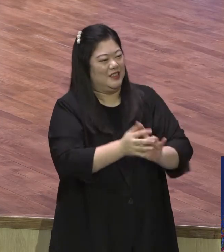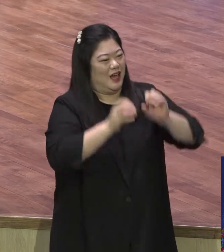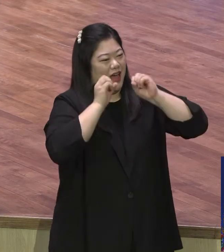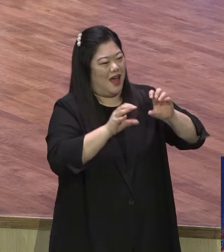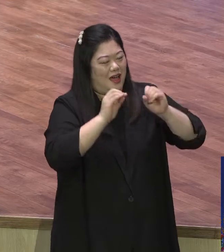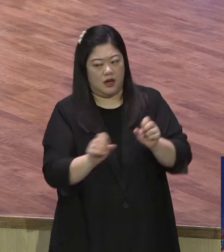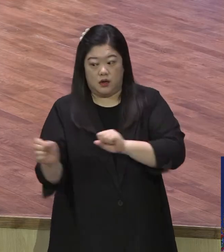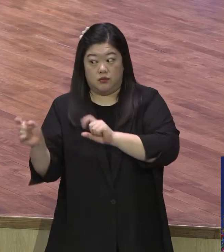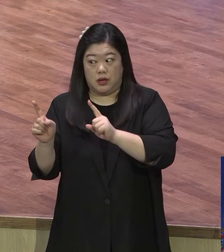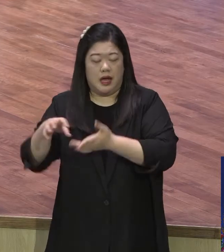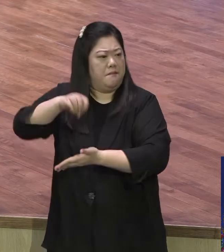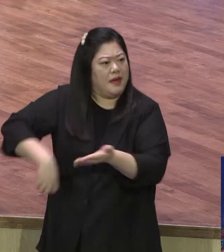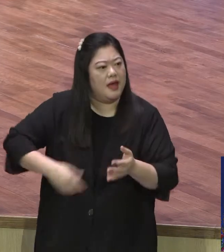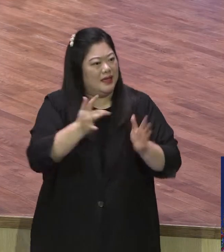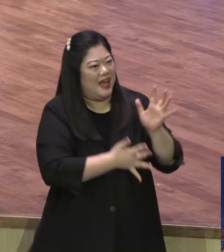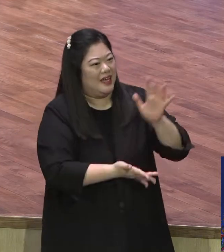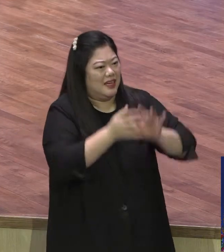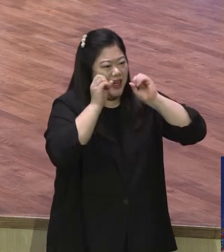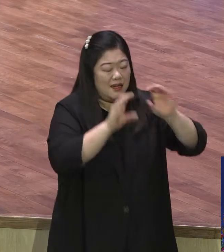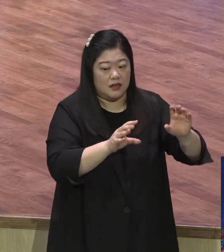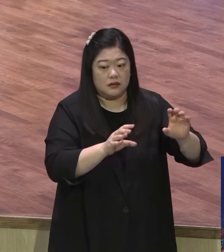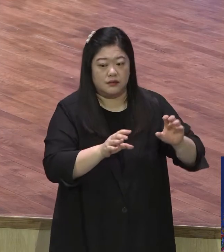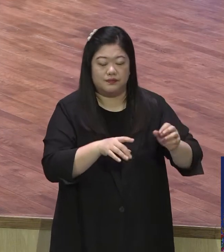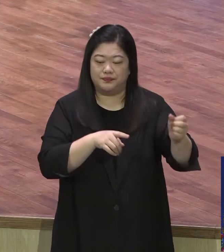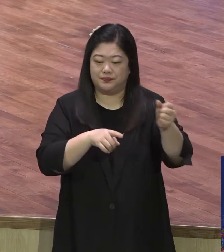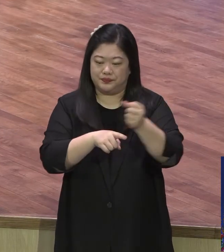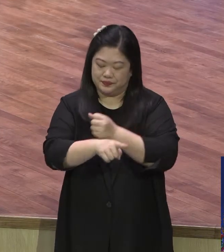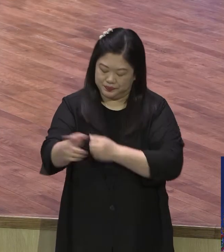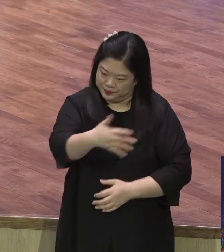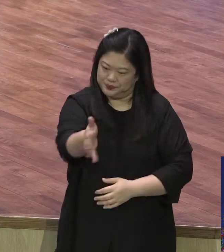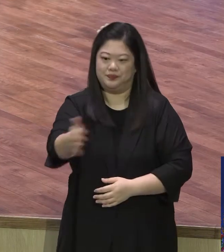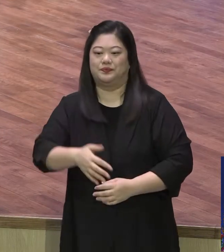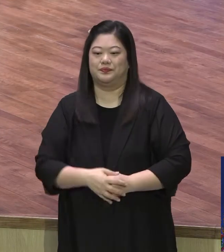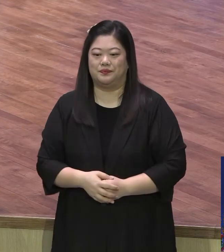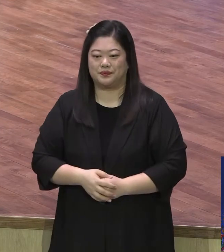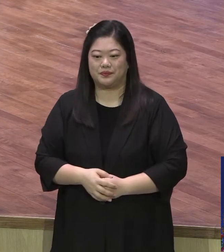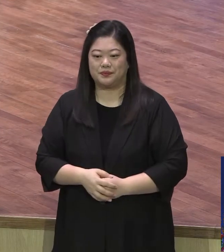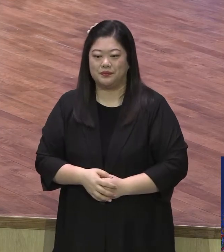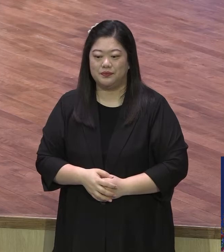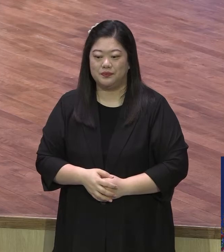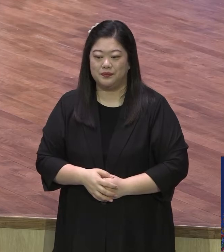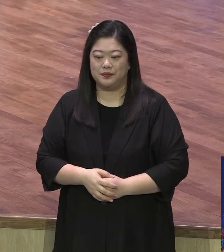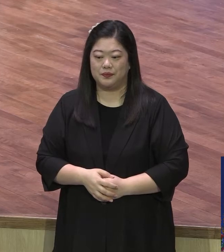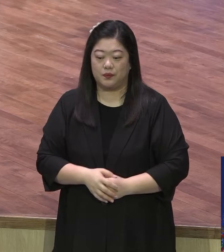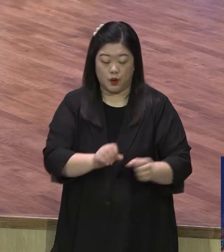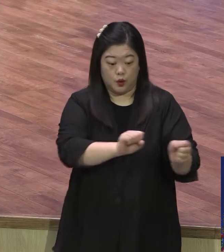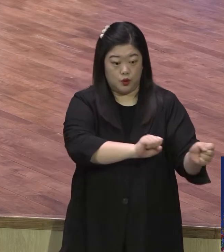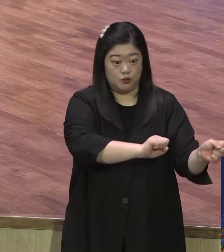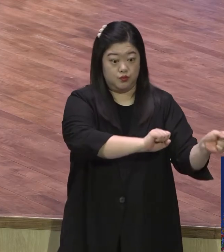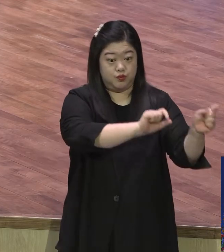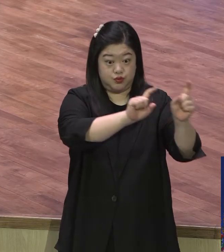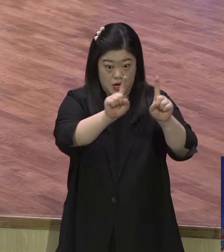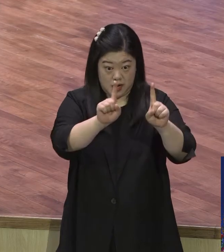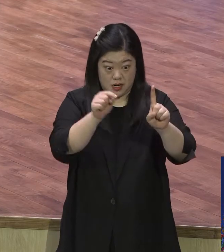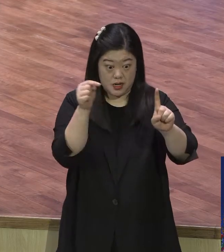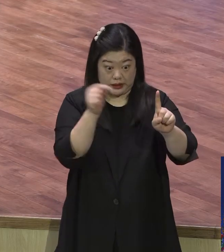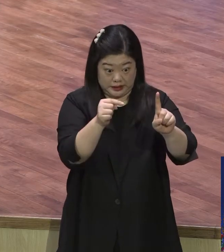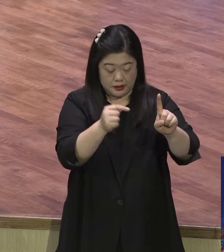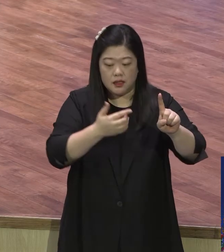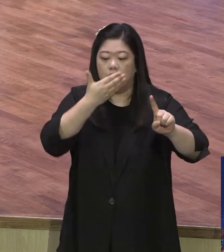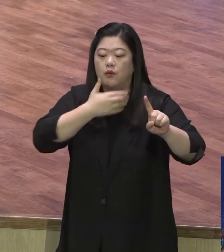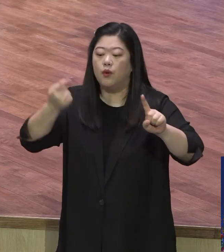그렇게 말할 수 있을 정도로 부활은 복음 운동 성교 운동의 핵심이다